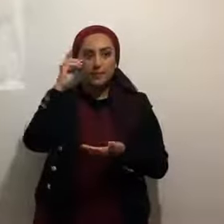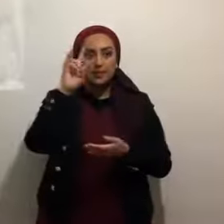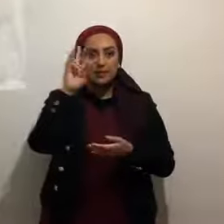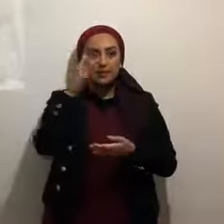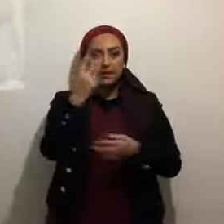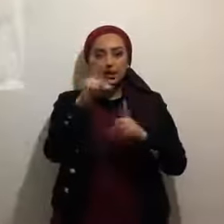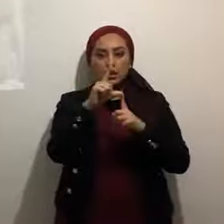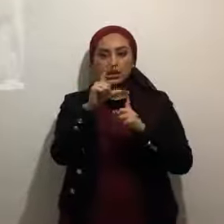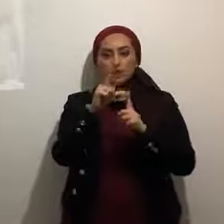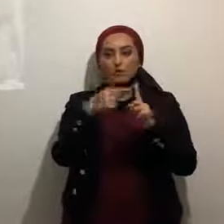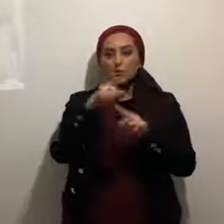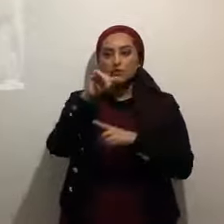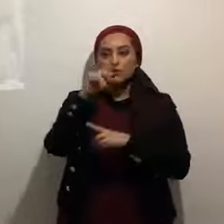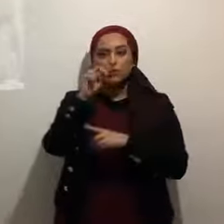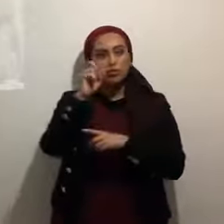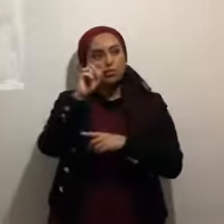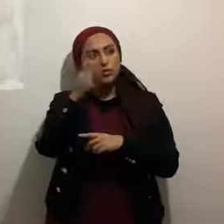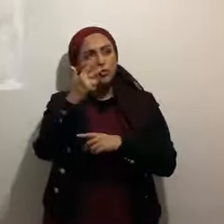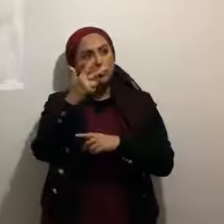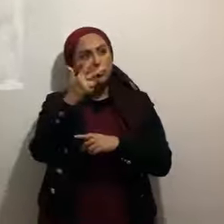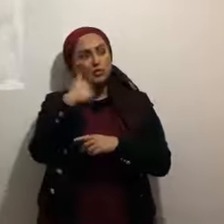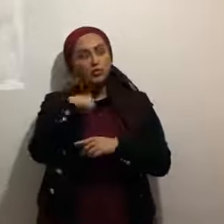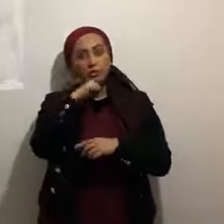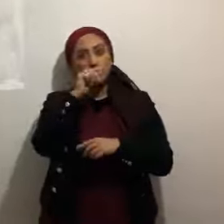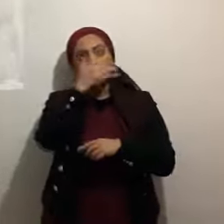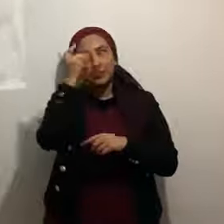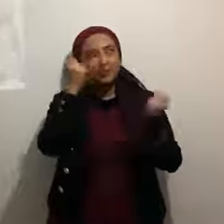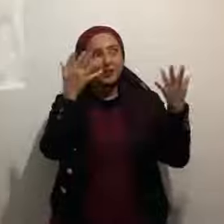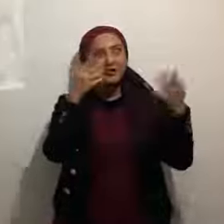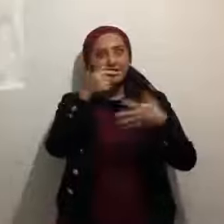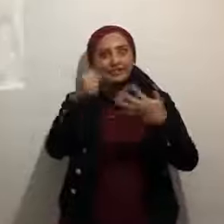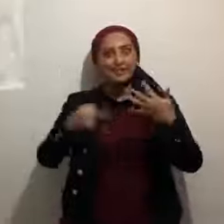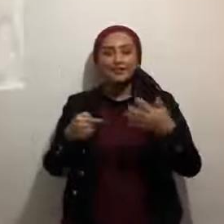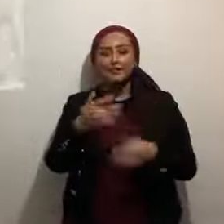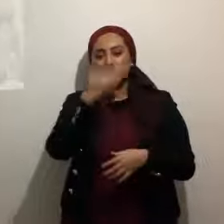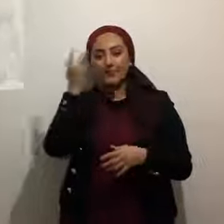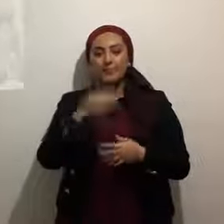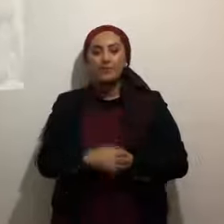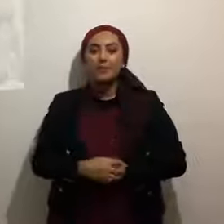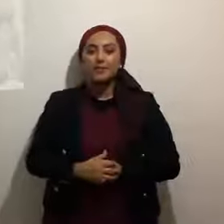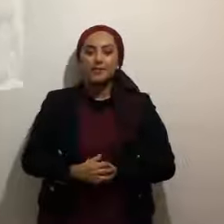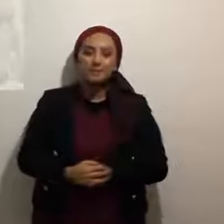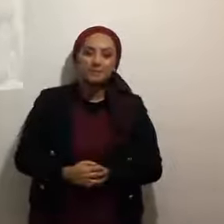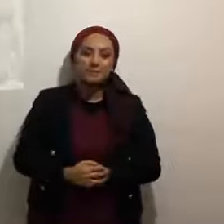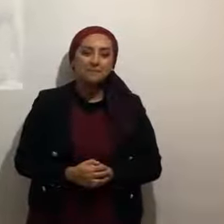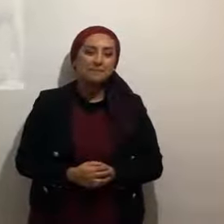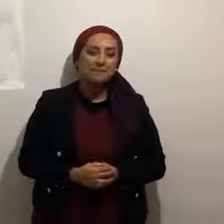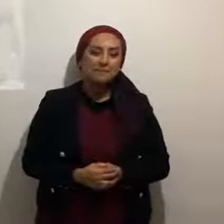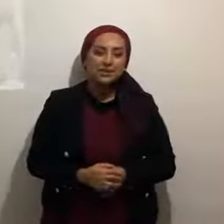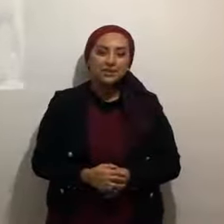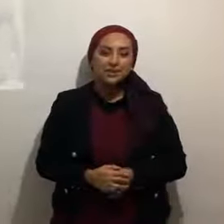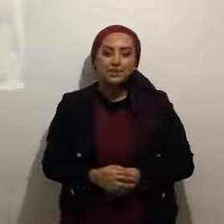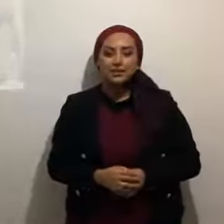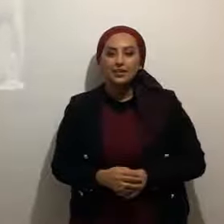carta o la tercera. Ya ni me acuerdo con tantas cartas. Aleluya, pero la idea es que te han